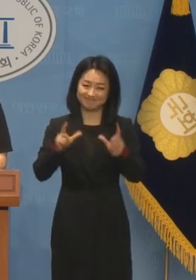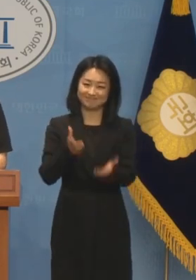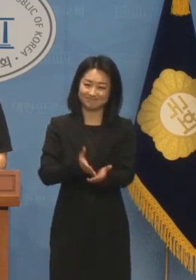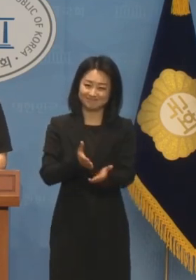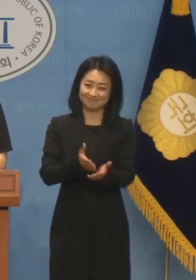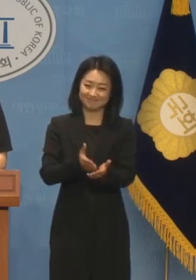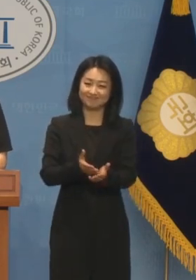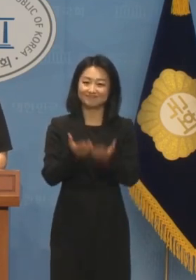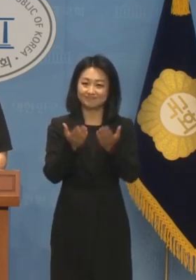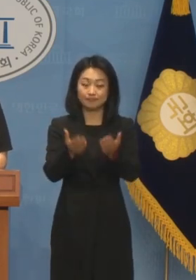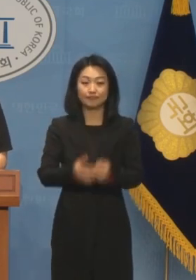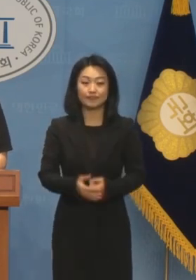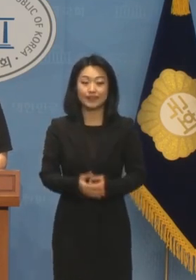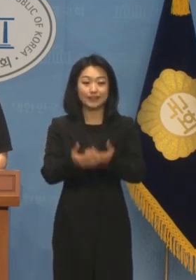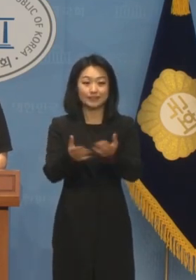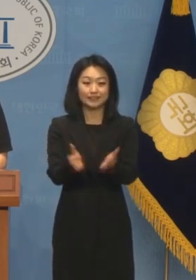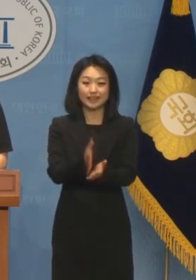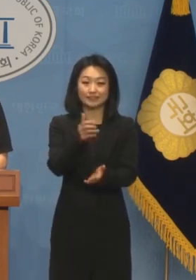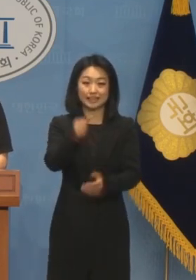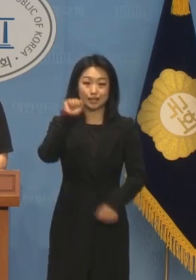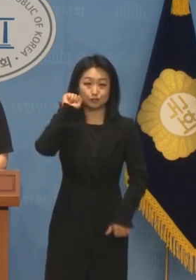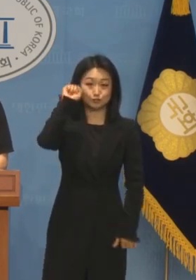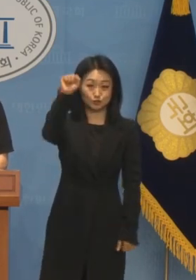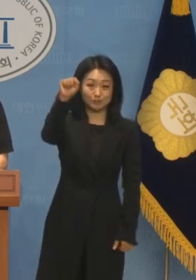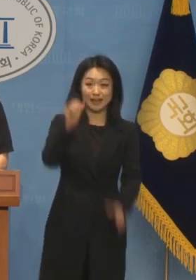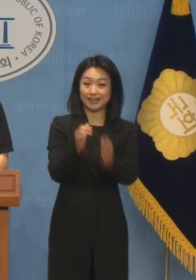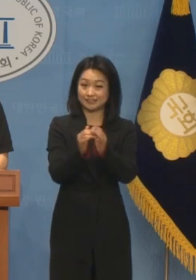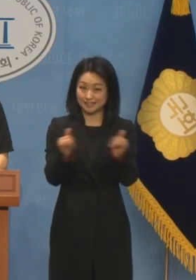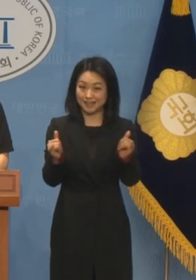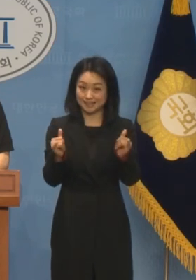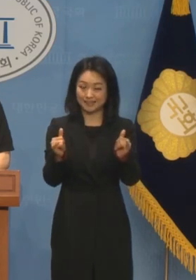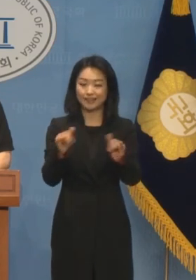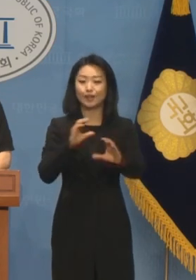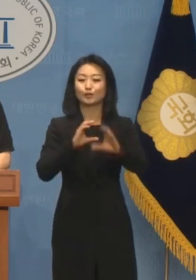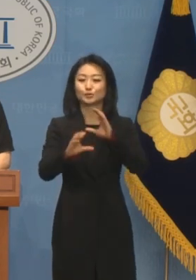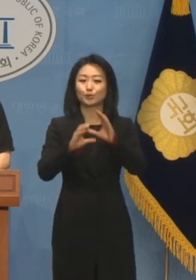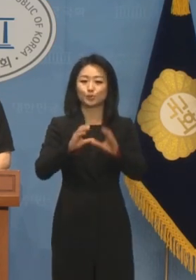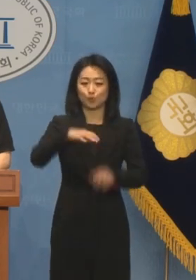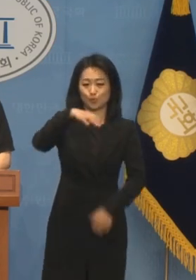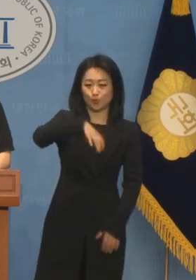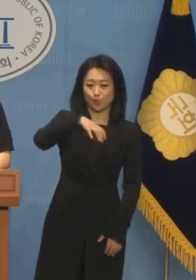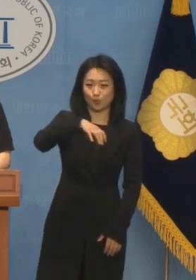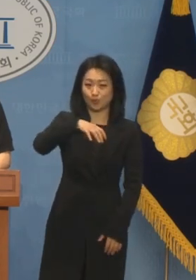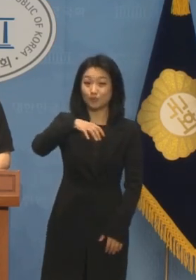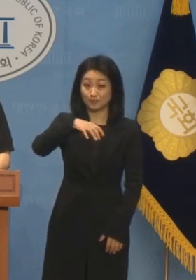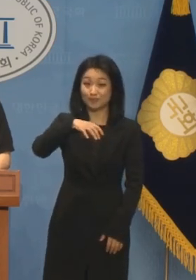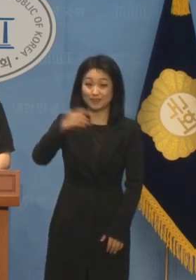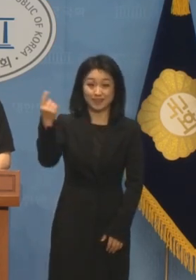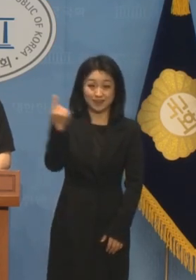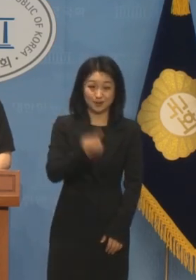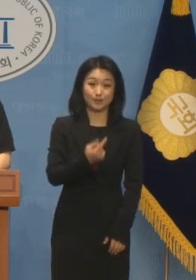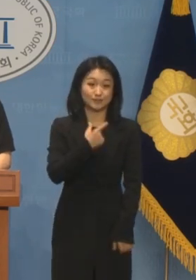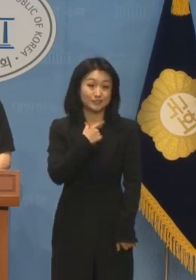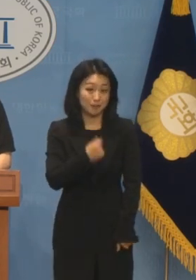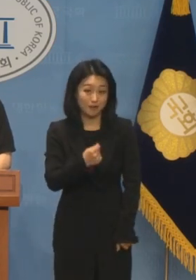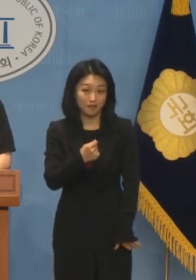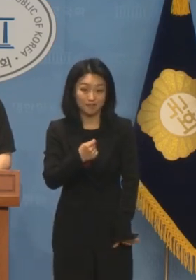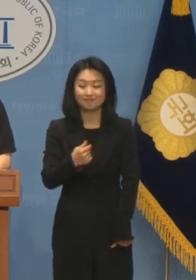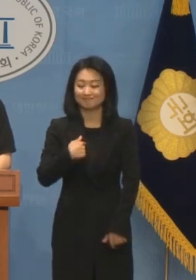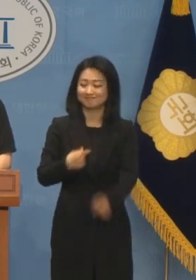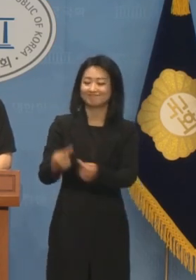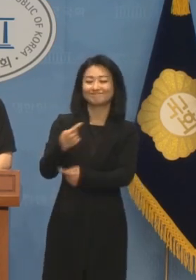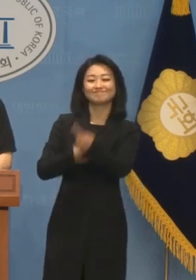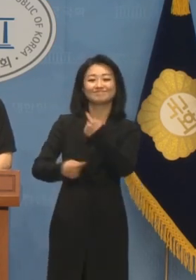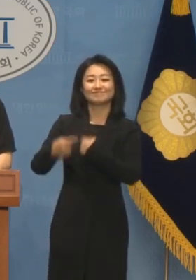당 전당대회에 출마자들이 언제든지 소통관 활용하고 싶으시면 저희 당에 신청을 해주셔서